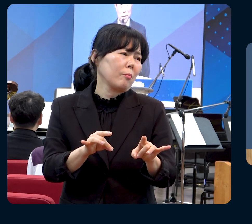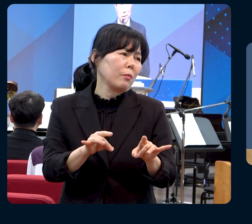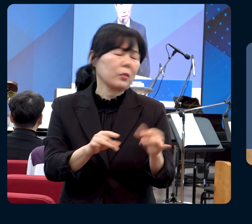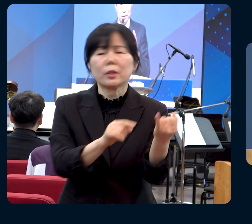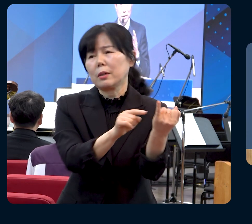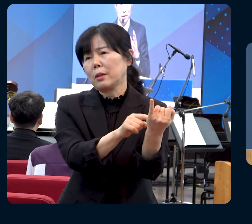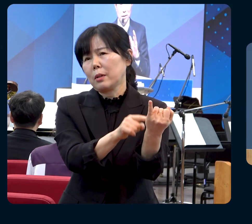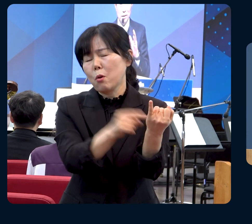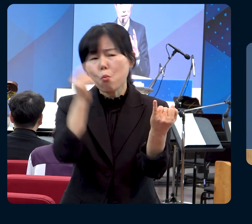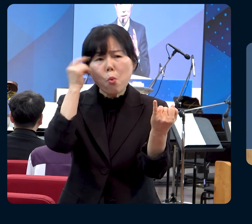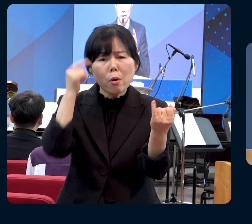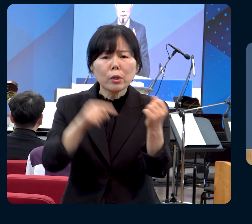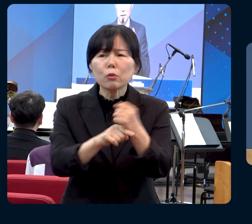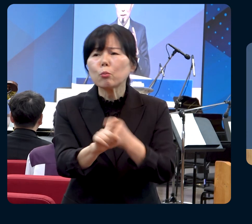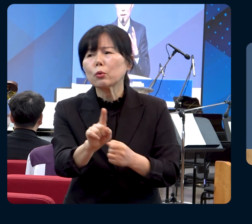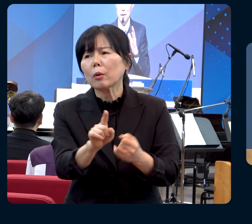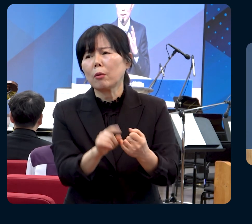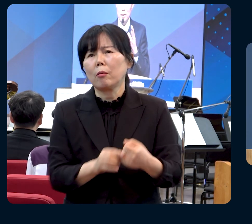왜냐하면